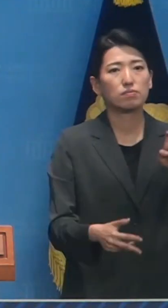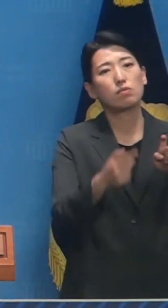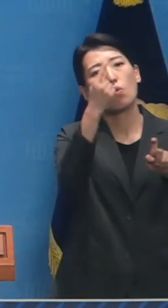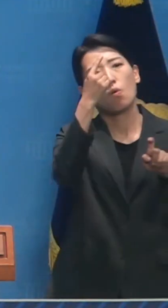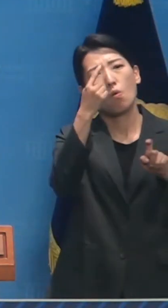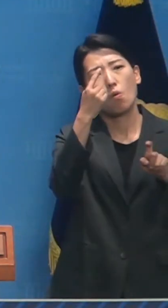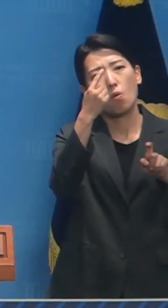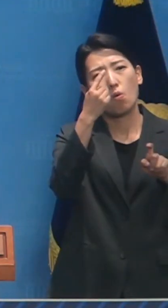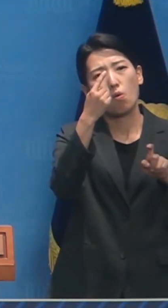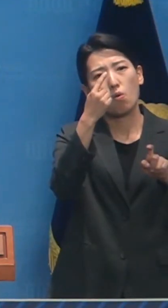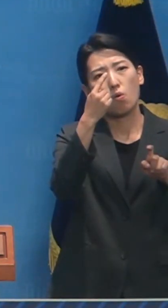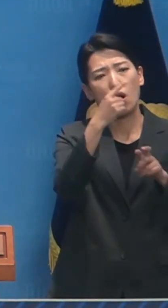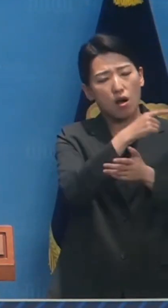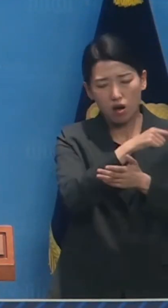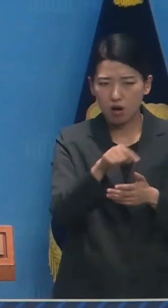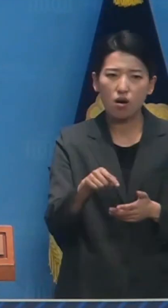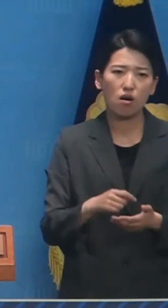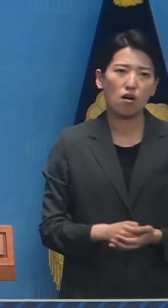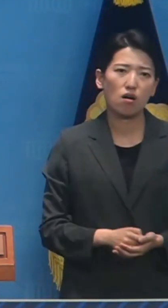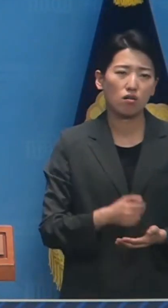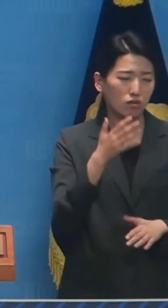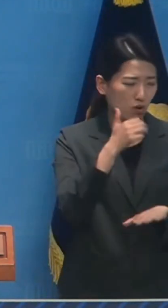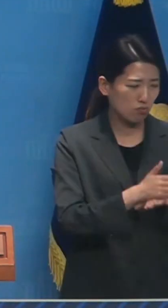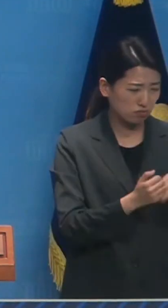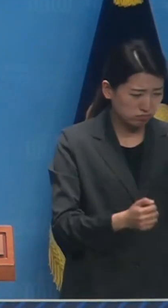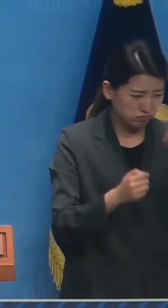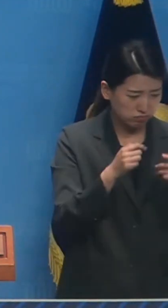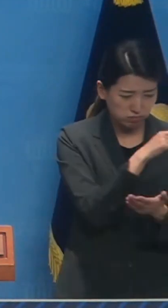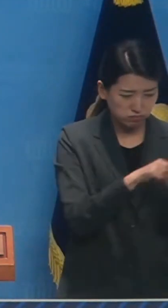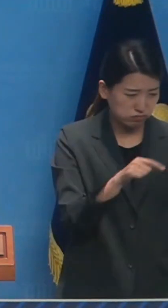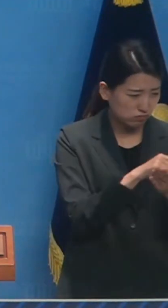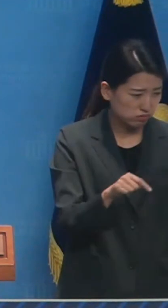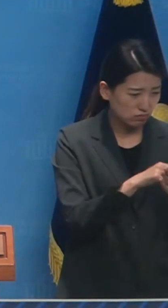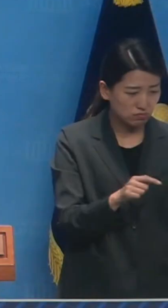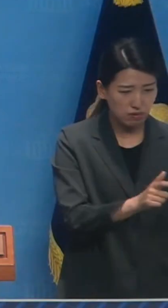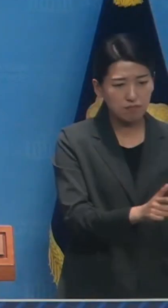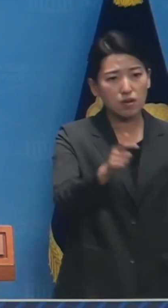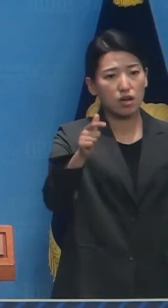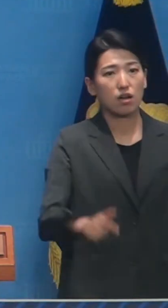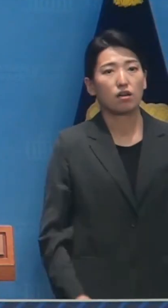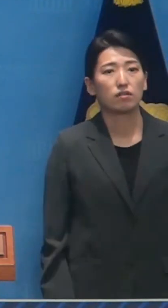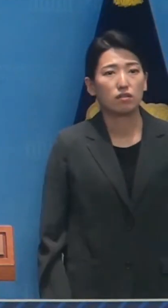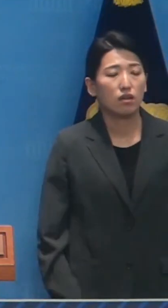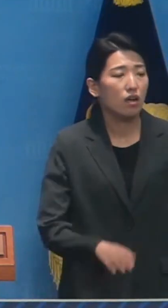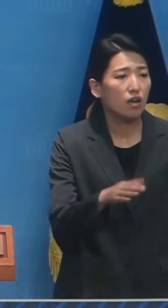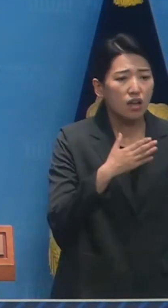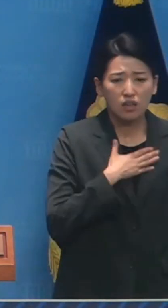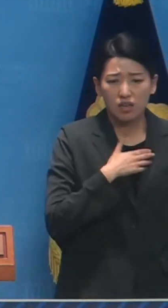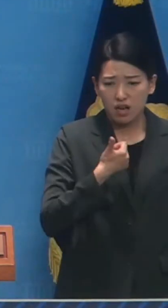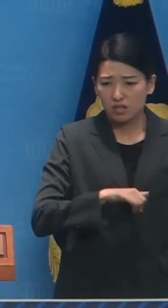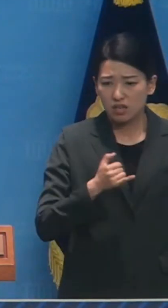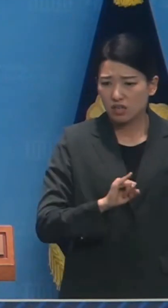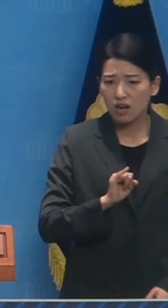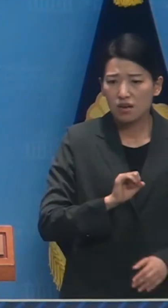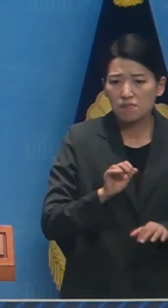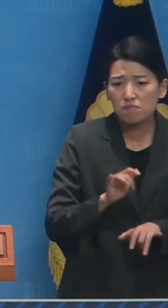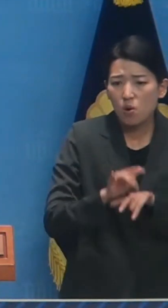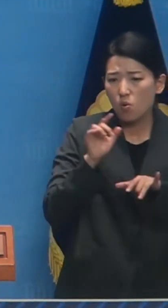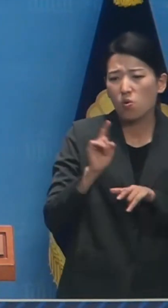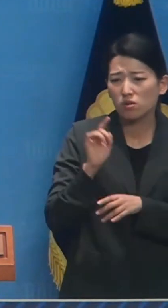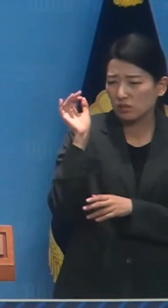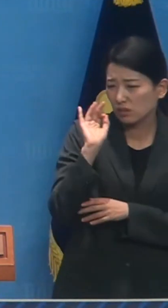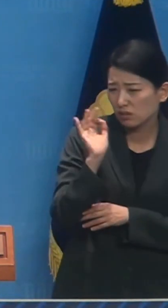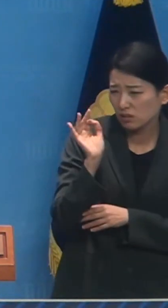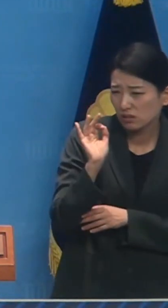있어서 무수히 많은 피해를 양성시키고 있다. 미아 찾기도 있고 이상가족 찾기도